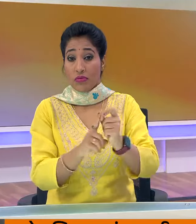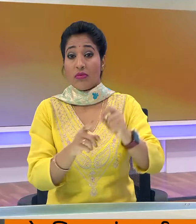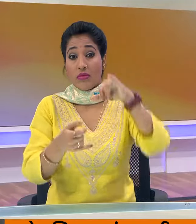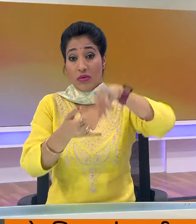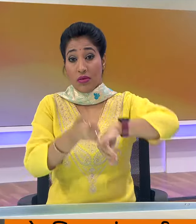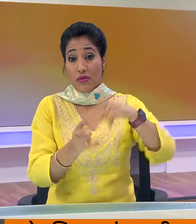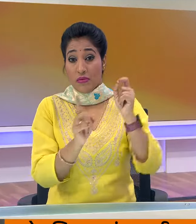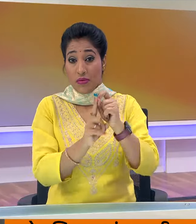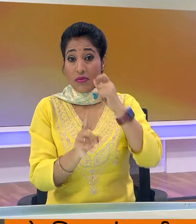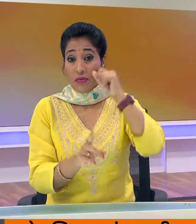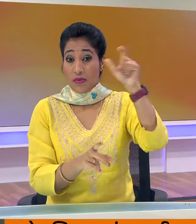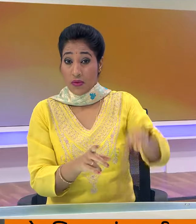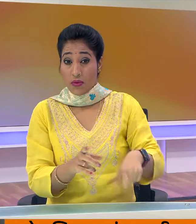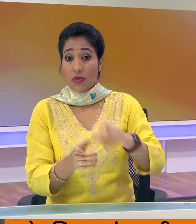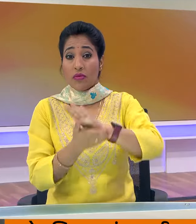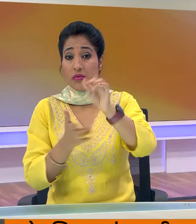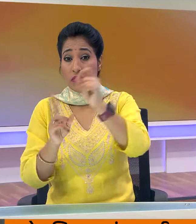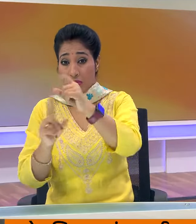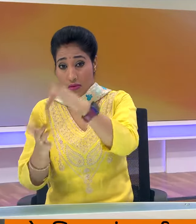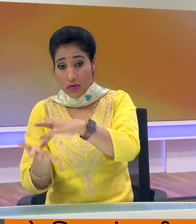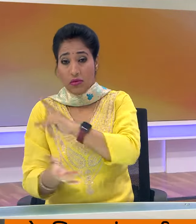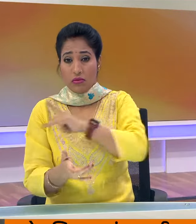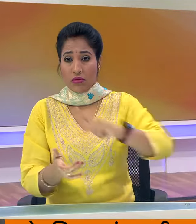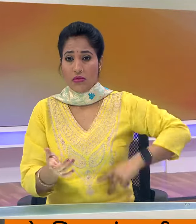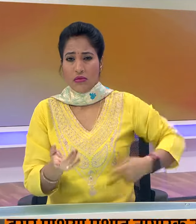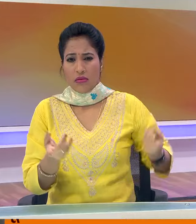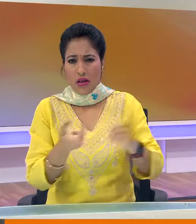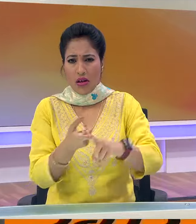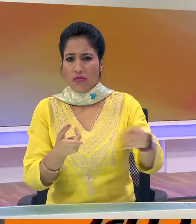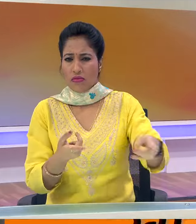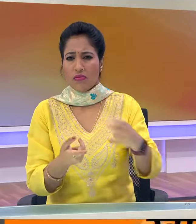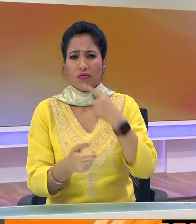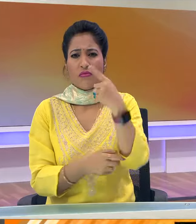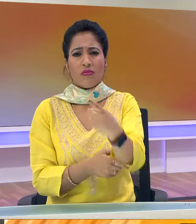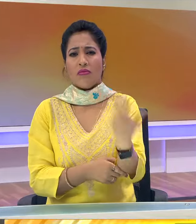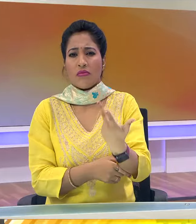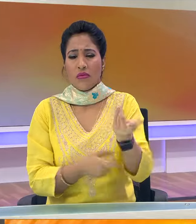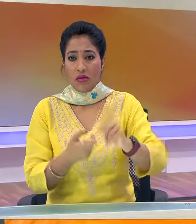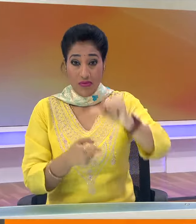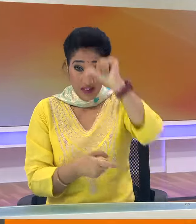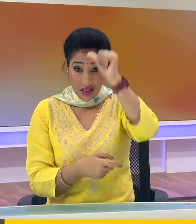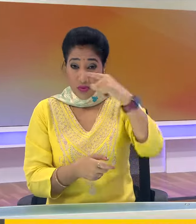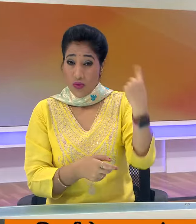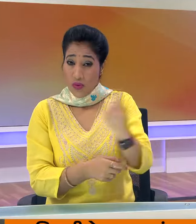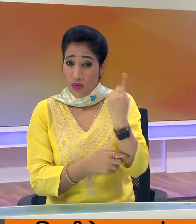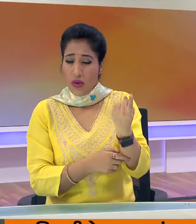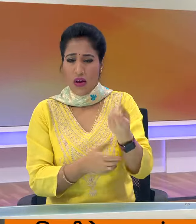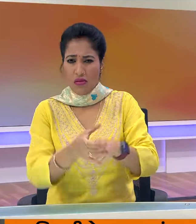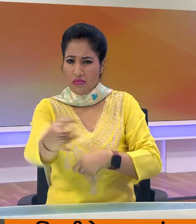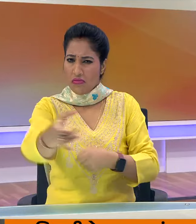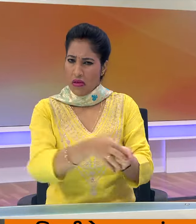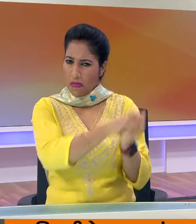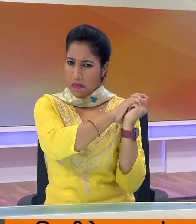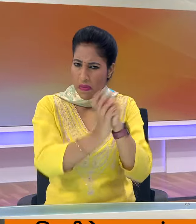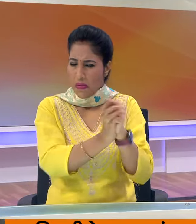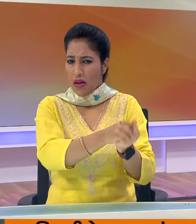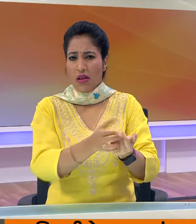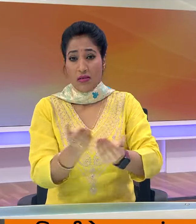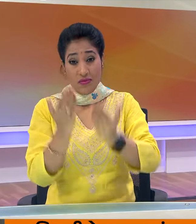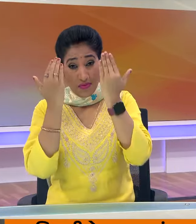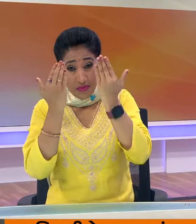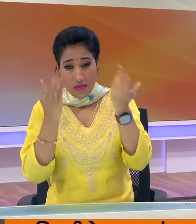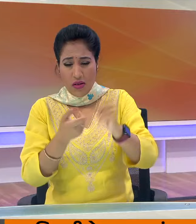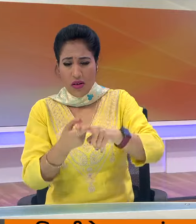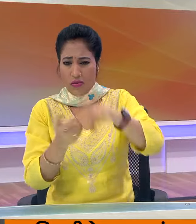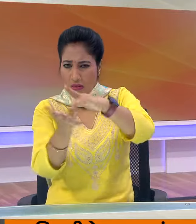पात्रा ने हिमाचल प्रदेश और कर्नाटक की घटना का जिक्र किया। उन्होंने कहा कि हिंदुओं पर लाठीचार्ज और अवैध मस्जिदों का